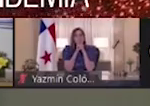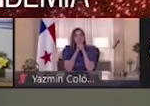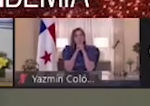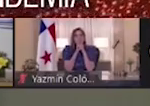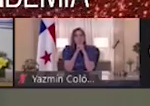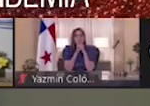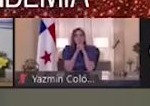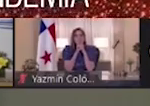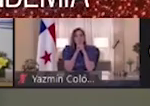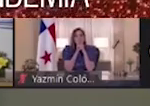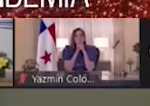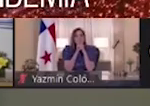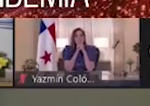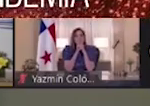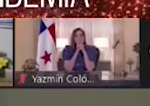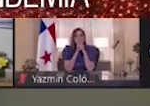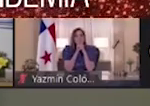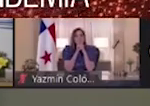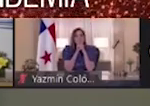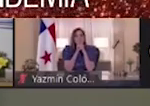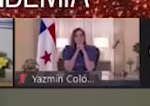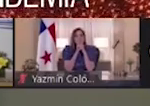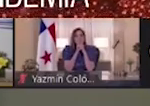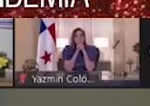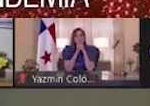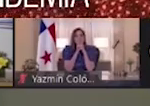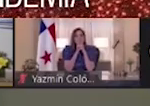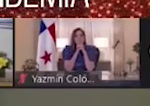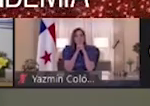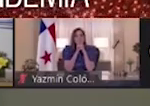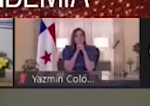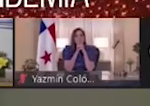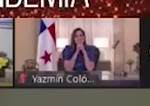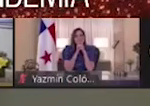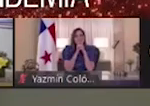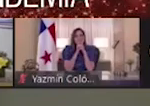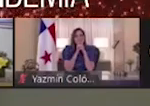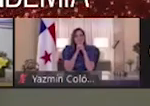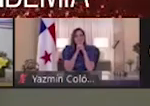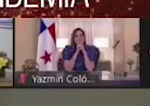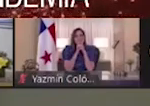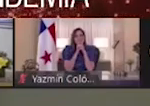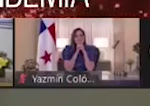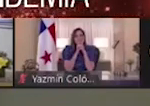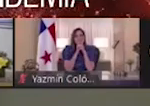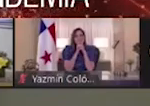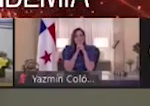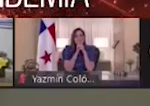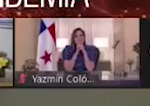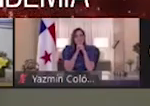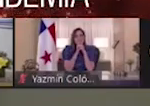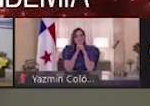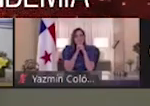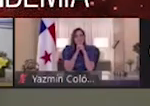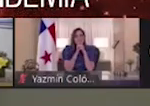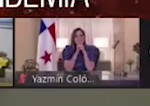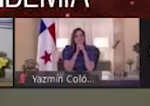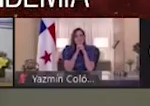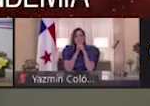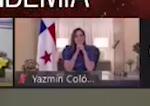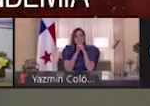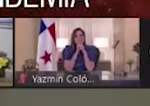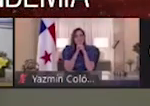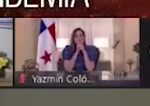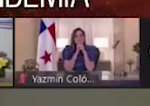nosotros, más que palabras, acciones, hechos concretos de cómo abordar la situación de nuestro país. Y por